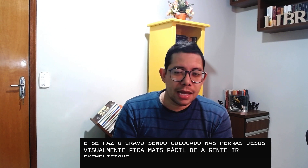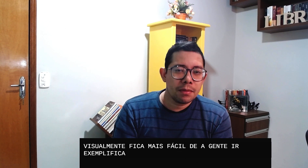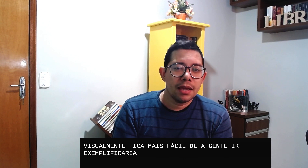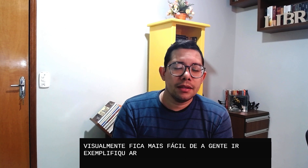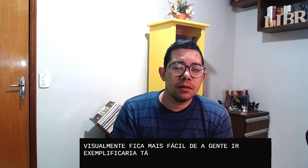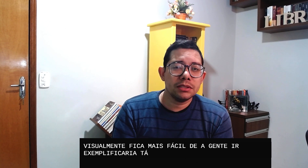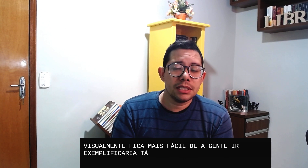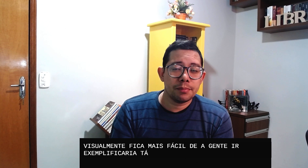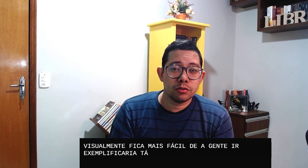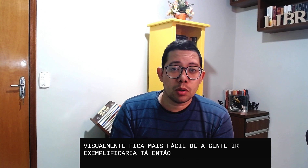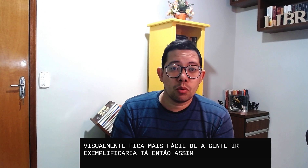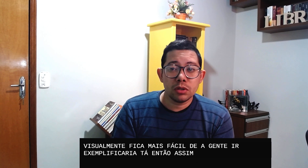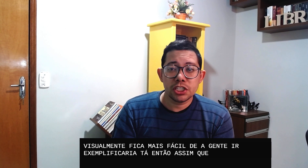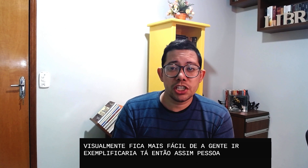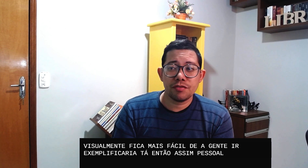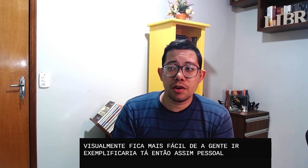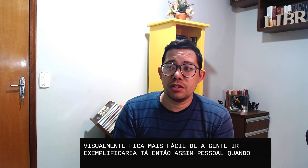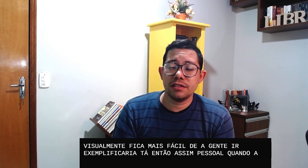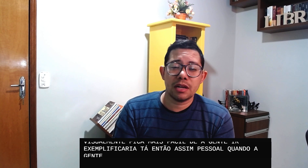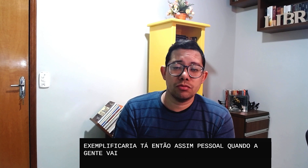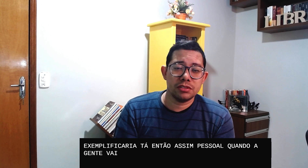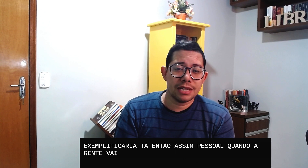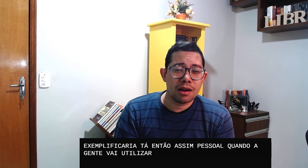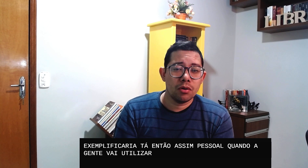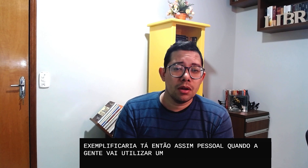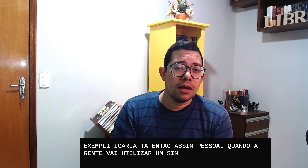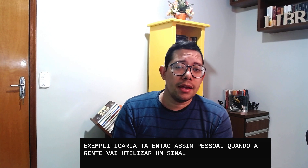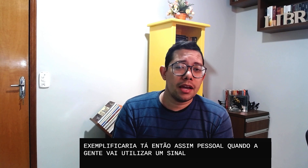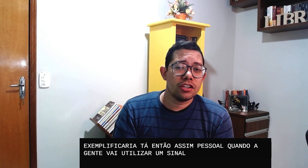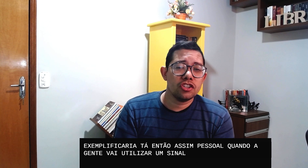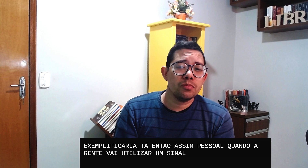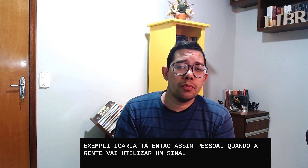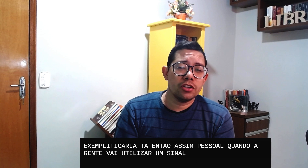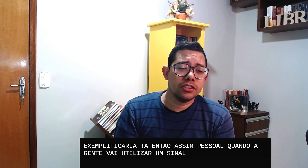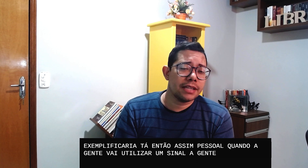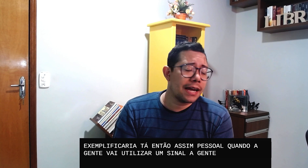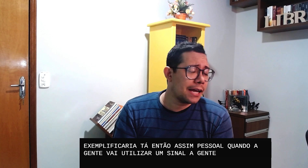tá? Então, assim, pessoal, quando a gente vai utilizar um sinal, a gente pode estar